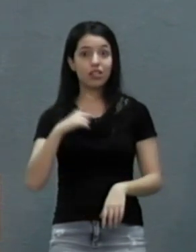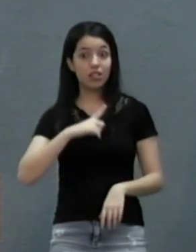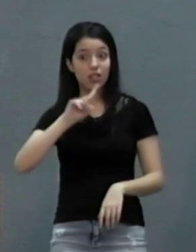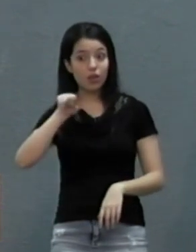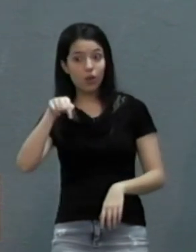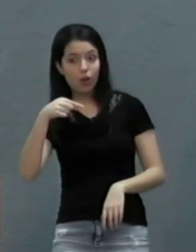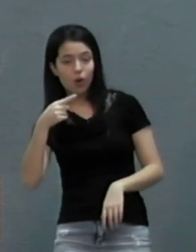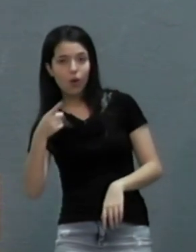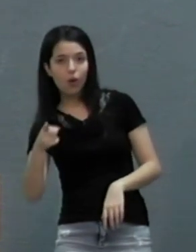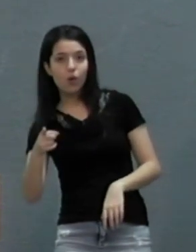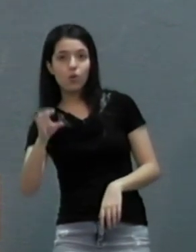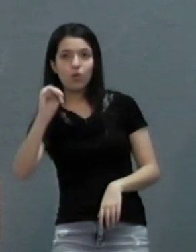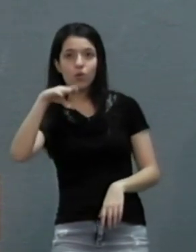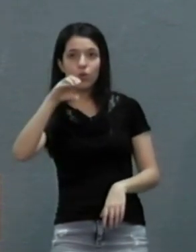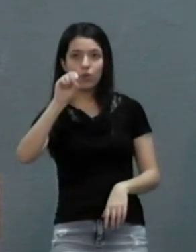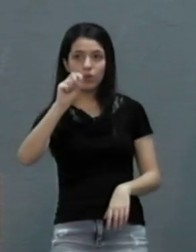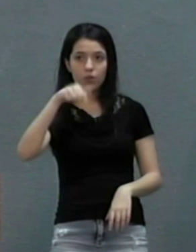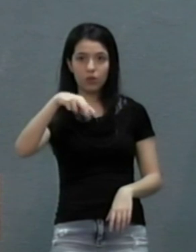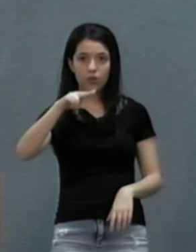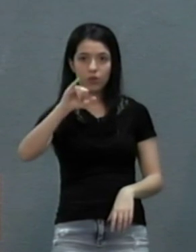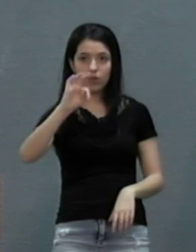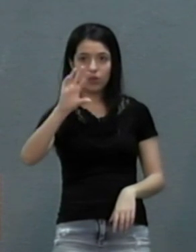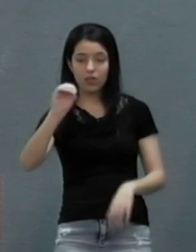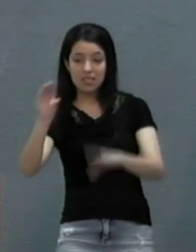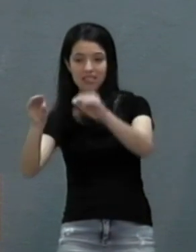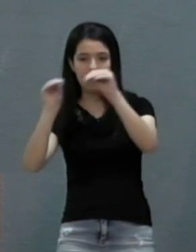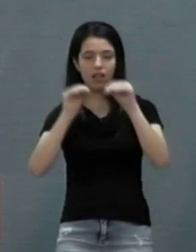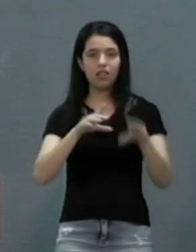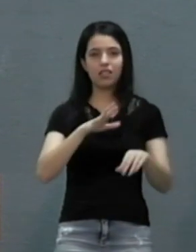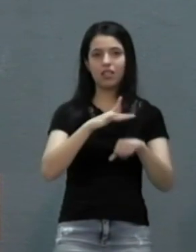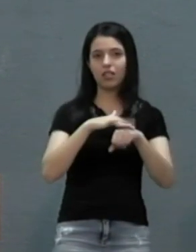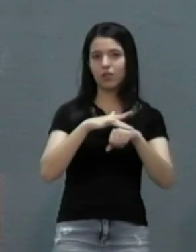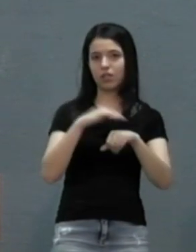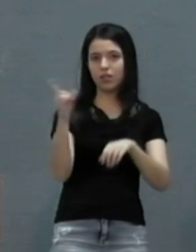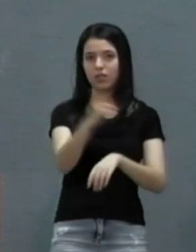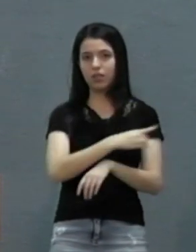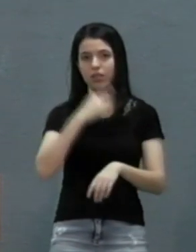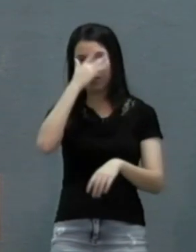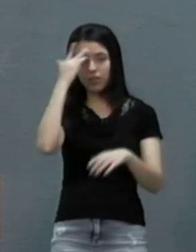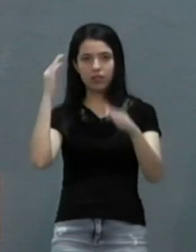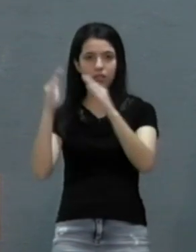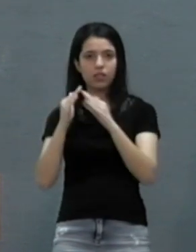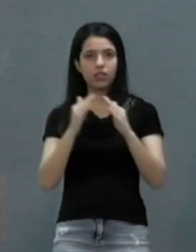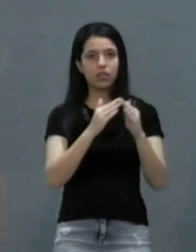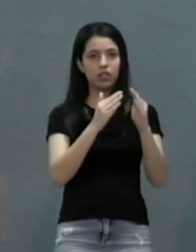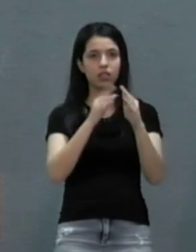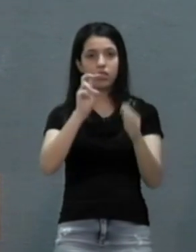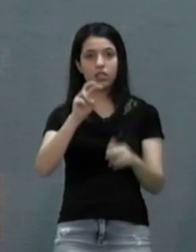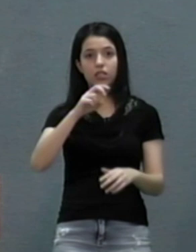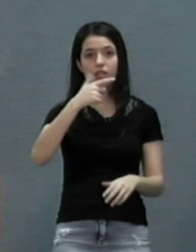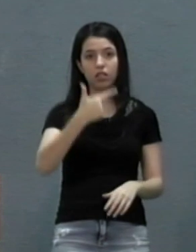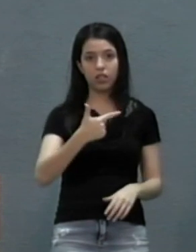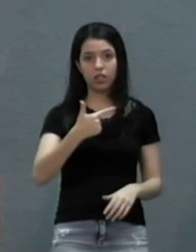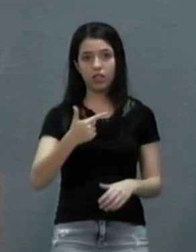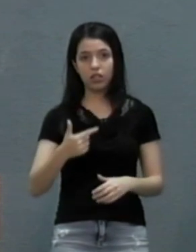outros mosquitos que traz a doença aí aos nossos moradores. E desses 52 municípios que estão